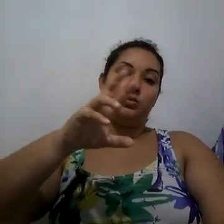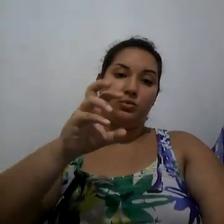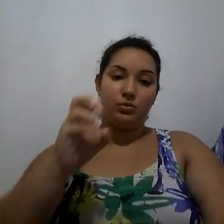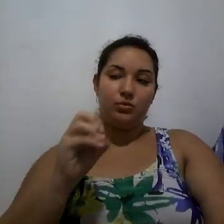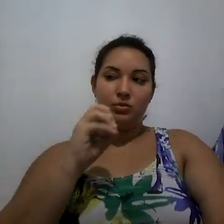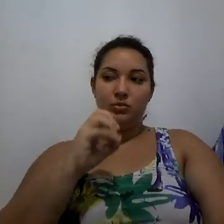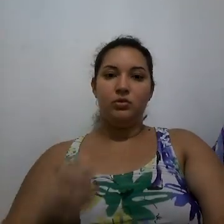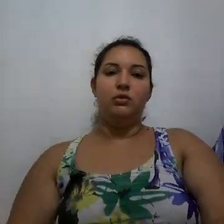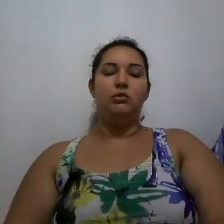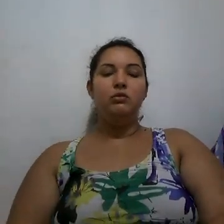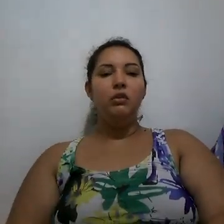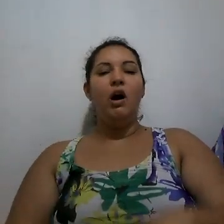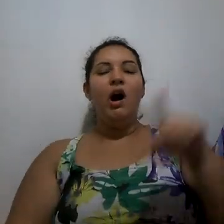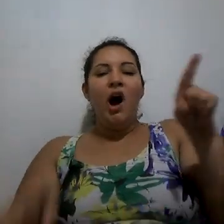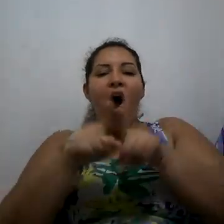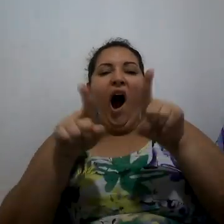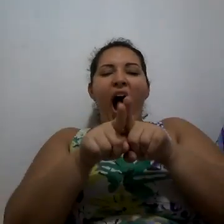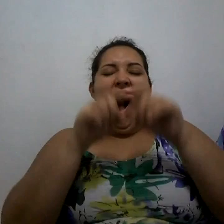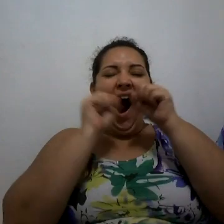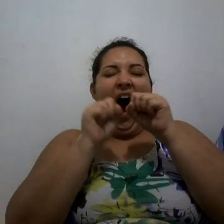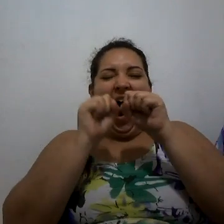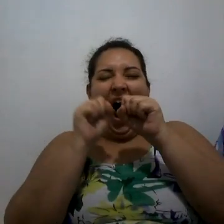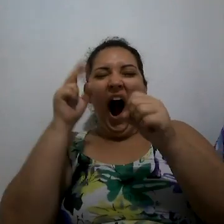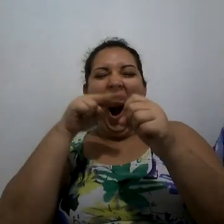também com relação à concentração, ok?